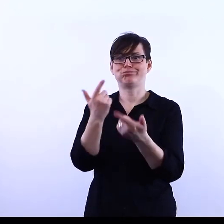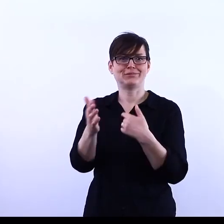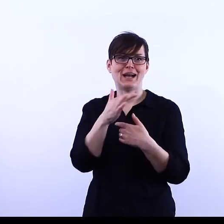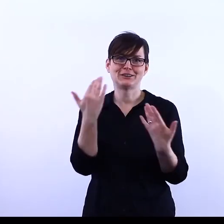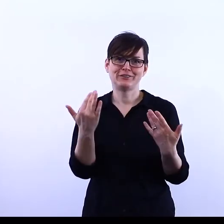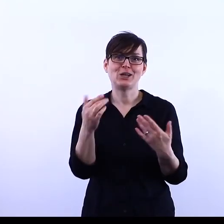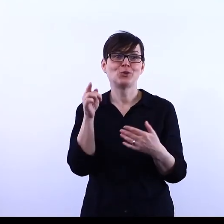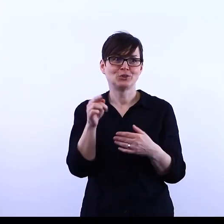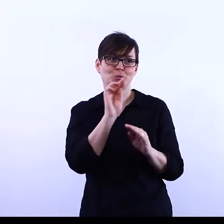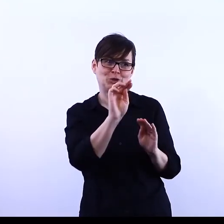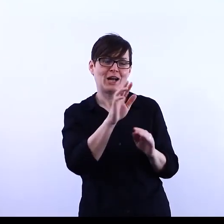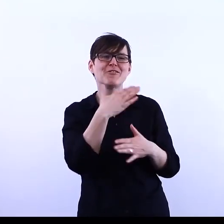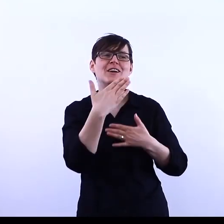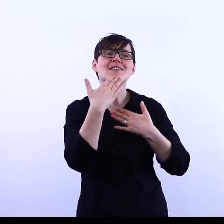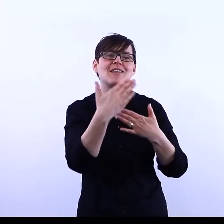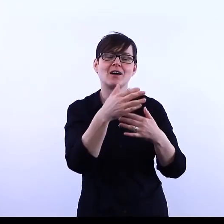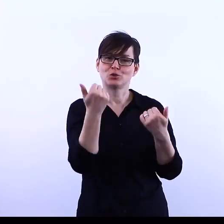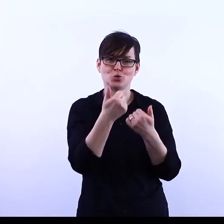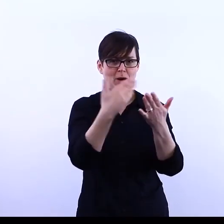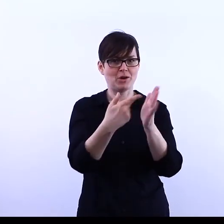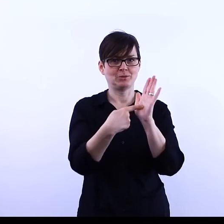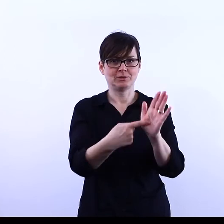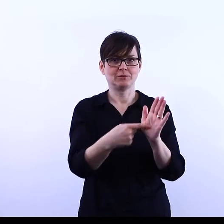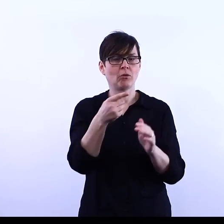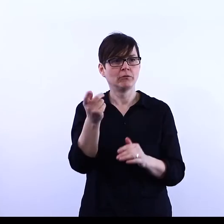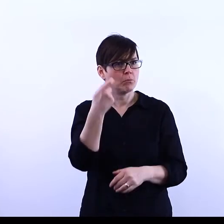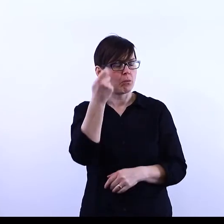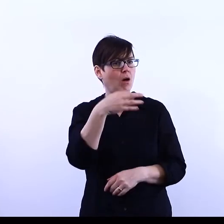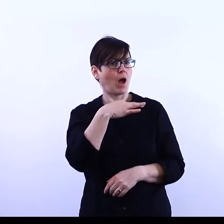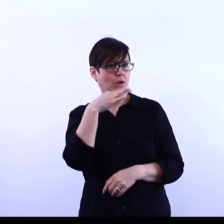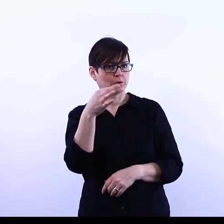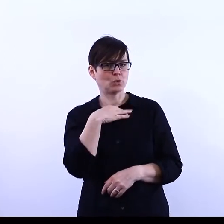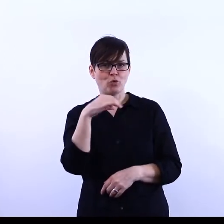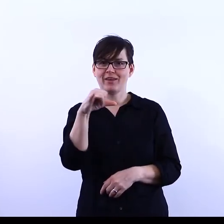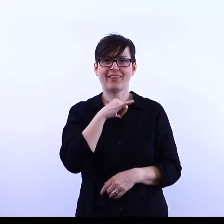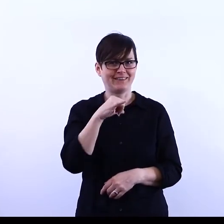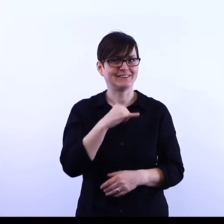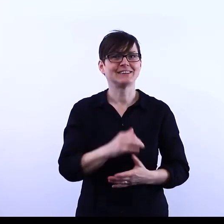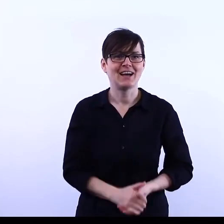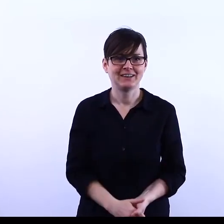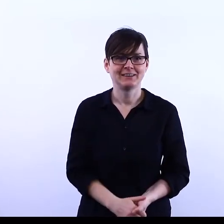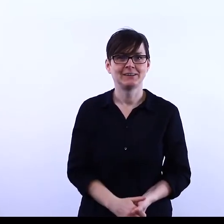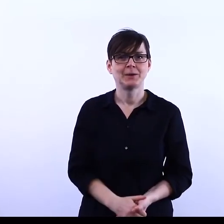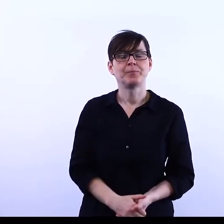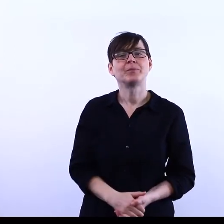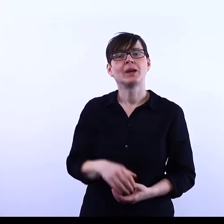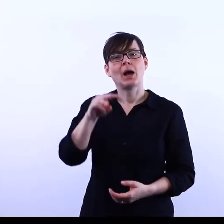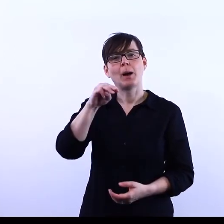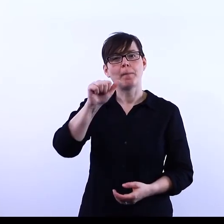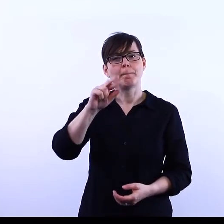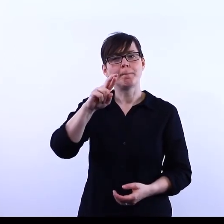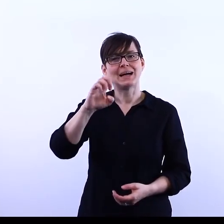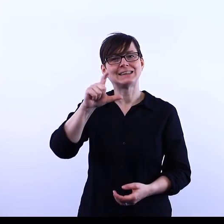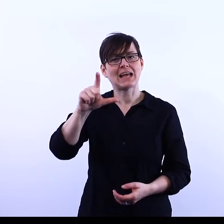anschaulichen Beispiele auch tatsächlich bedankt, weil sie augenöffnend gewesen wären. Und hier hat auch jemand, Marcel Merle, eine ganz konkrete